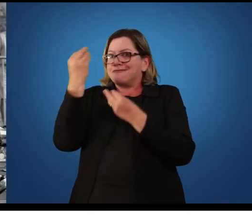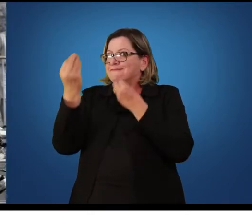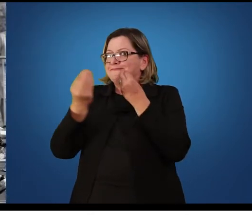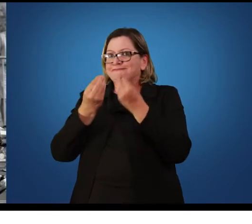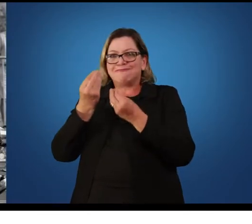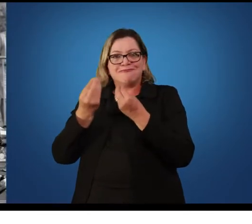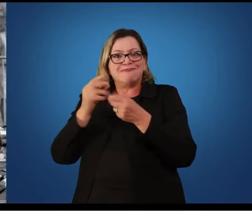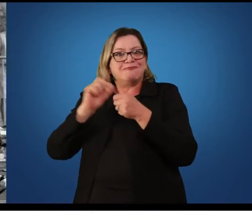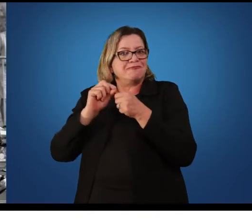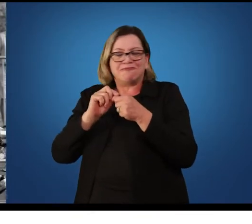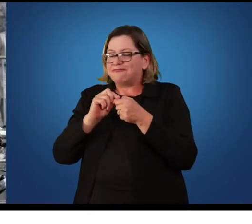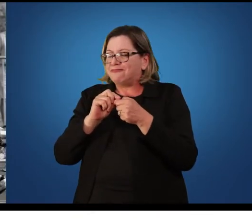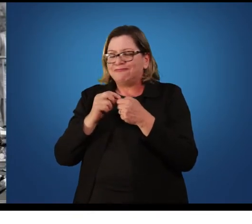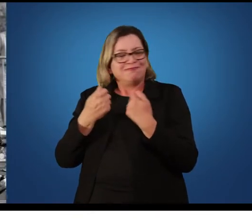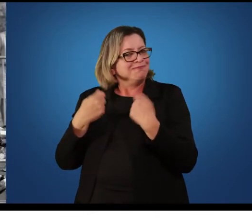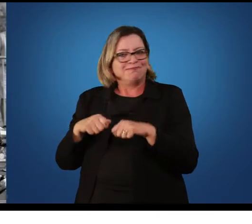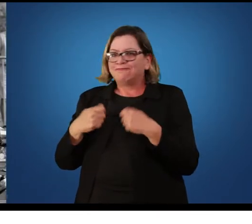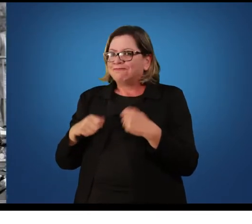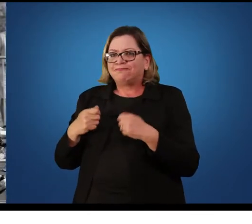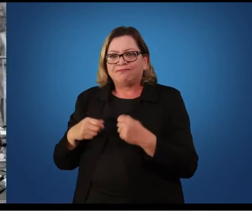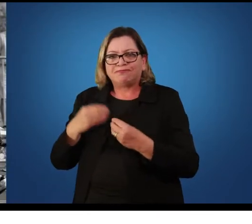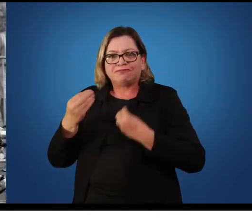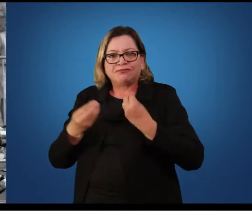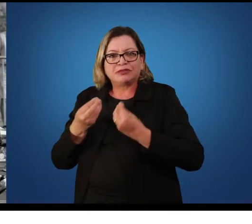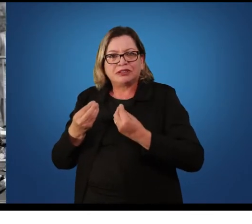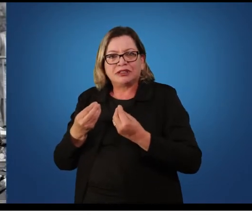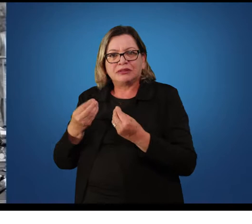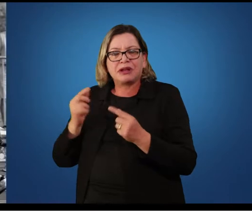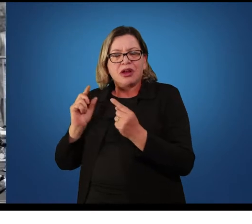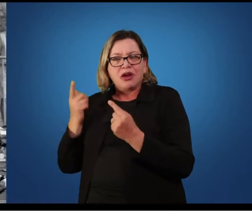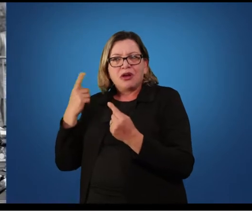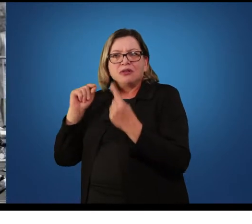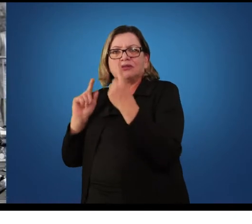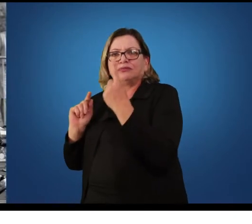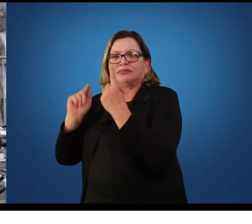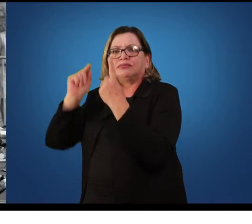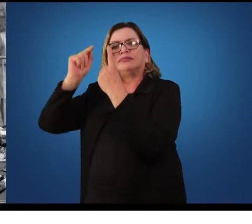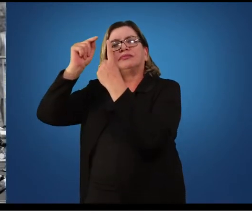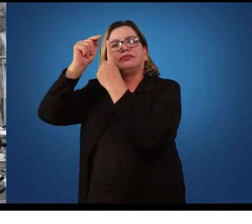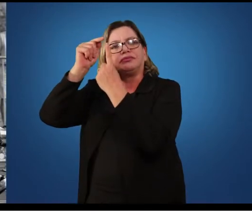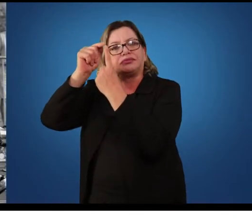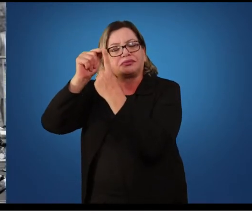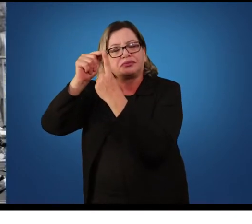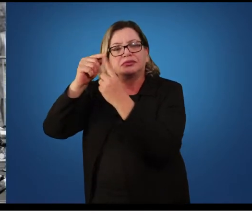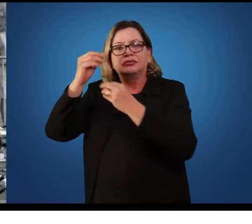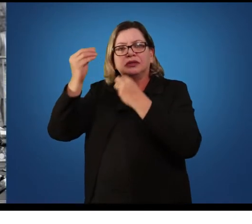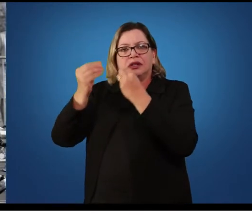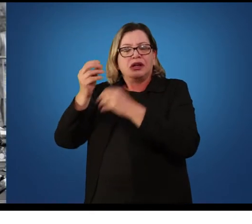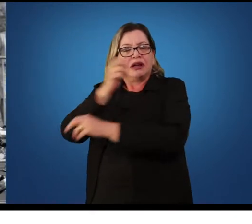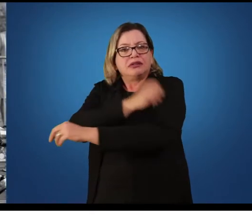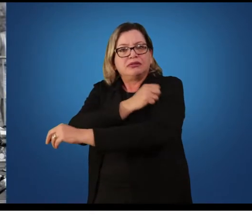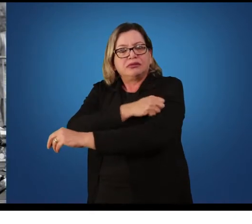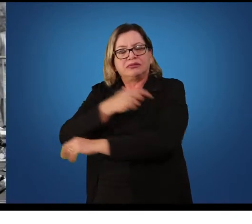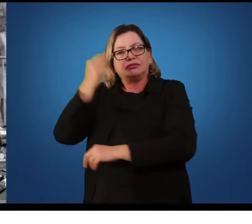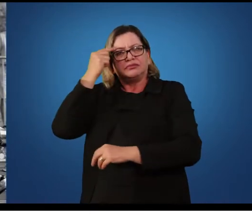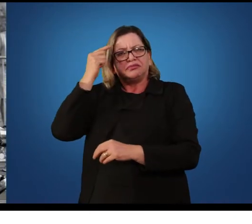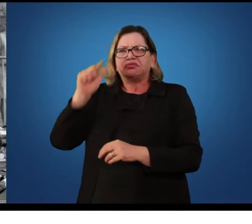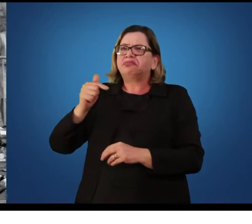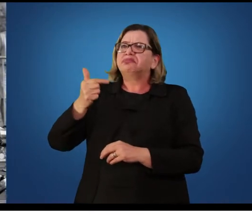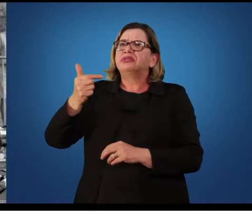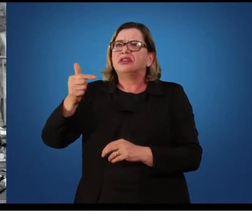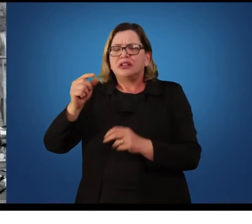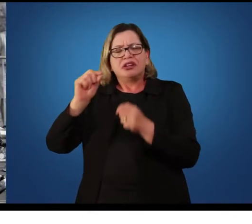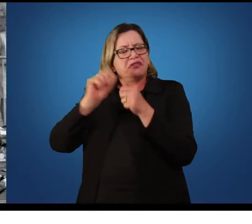no que ele tem que fazer para alcançar o objetivo da tarefa. Ele pode pensar em outras